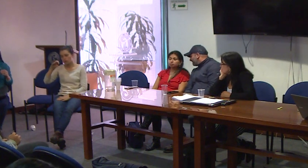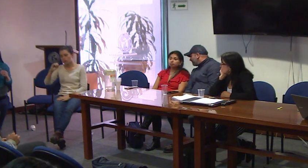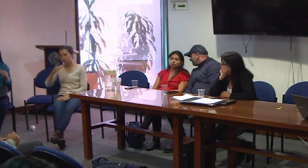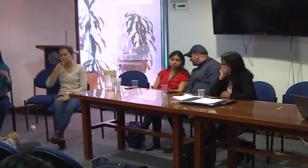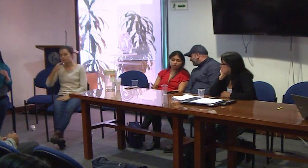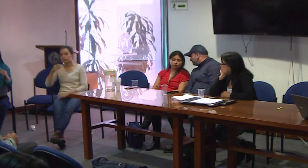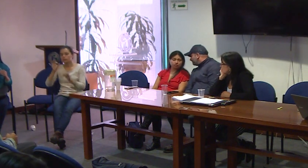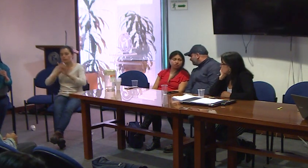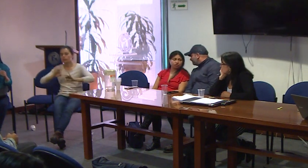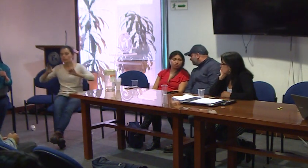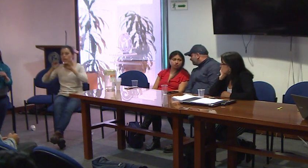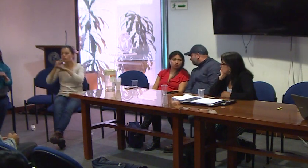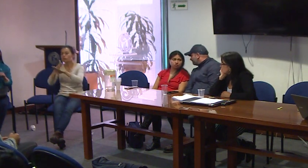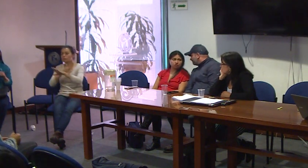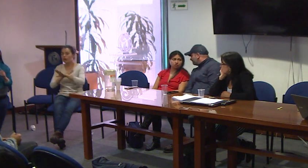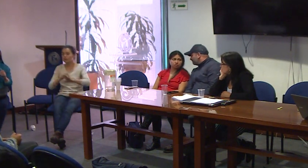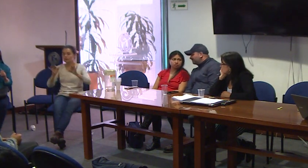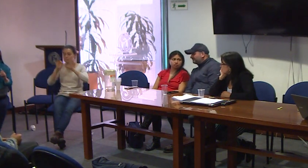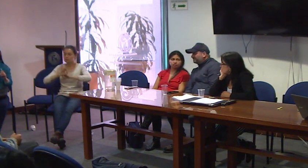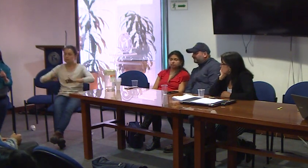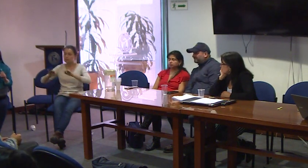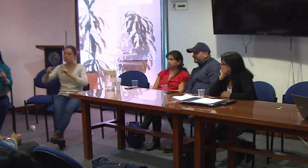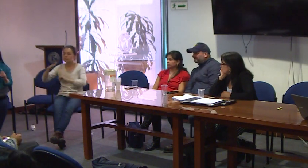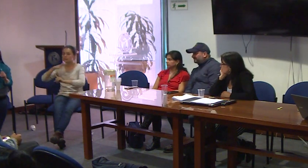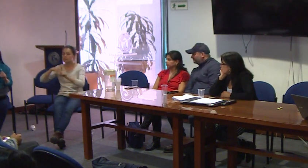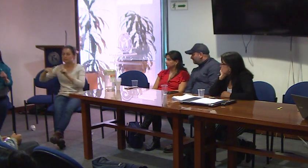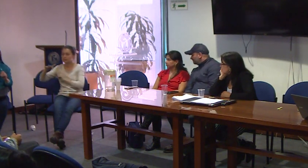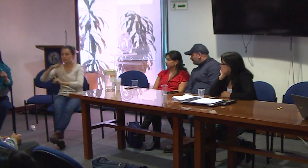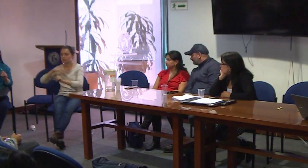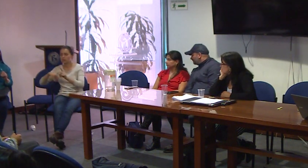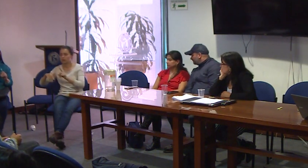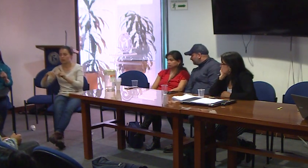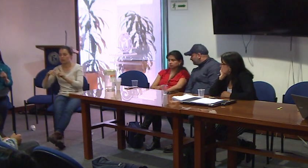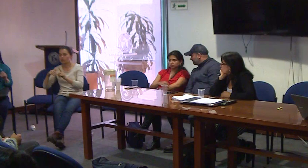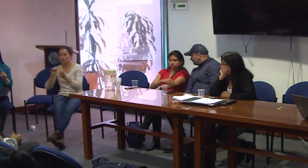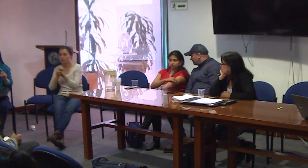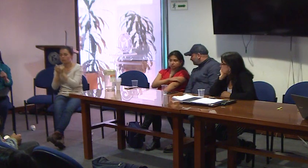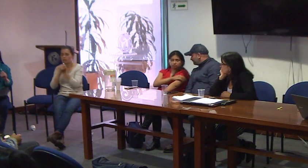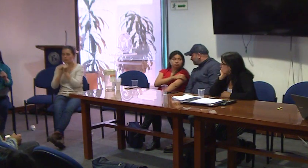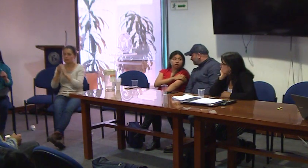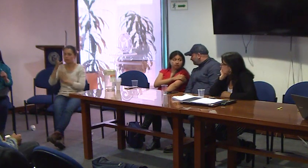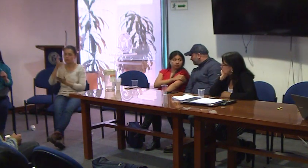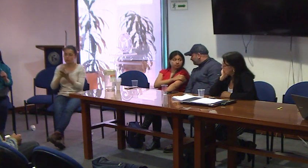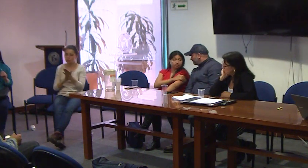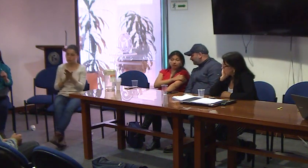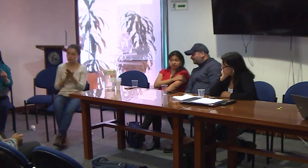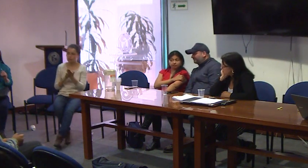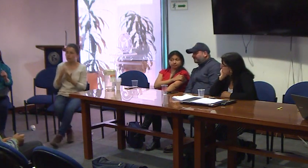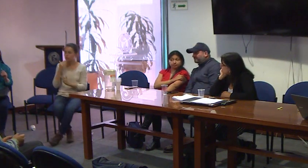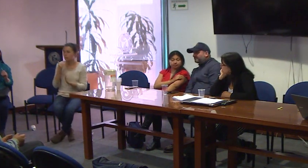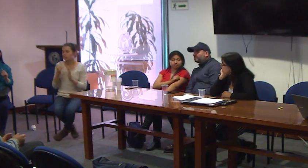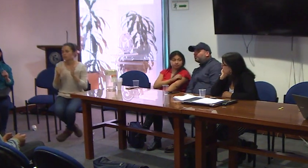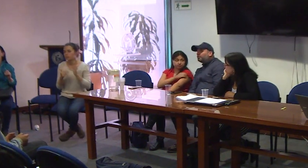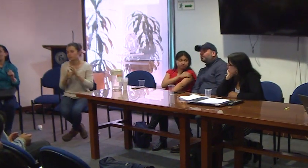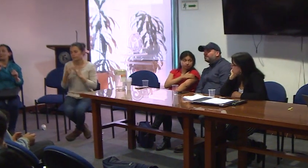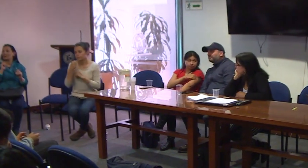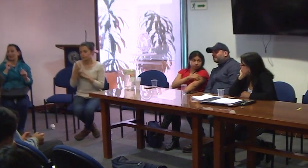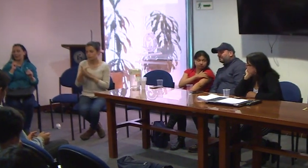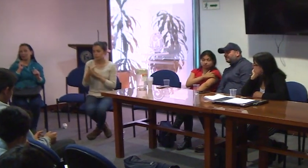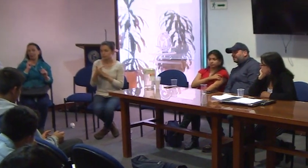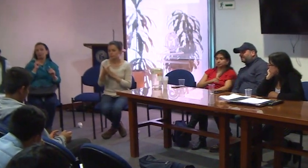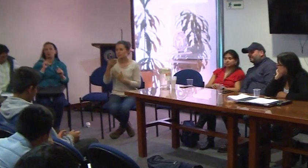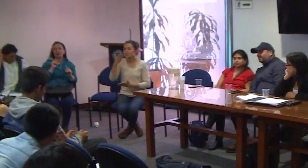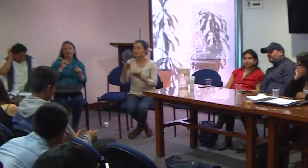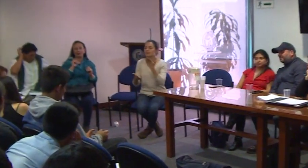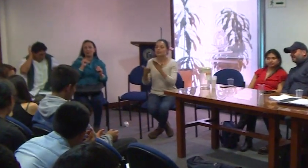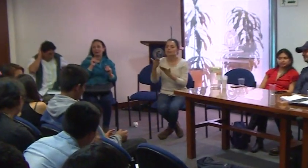de los significados mismos que ha tenido las diferentes renovaciones curriculares del departamento ha sido con esas